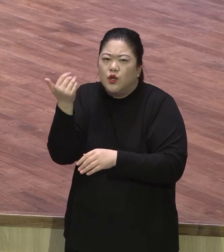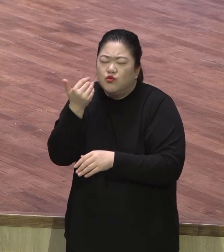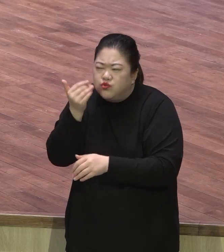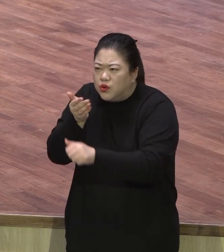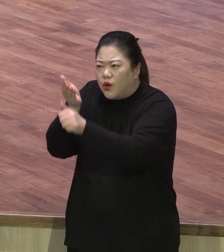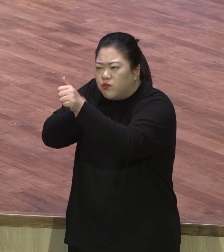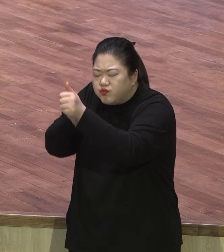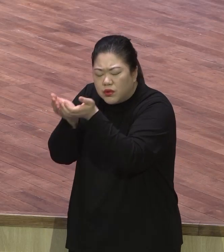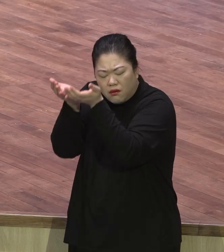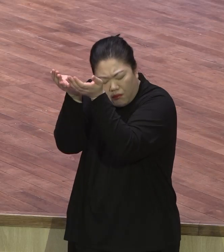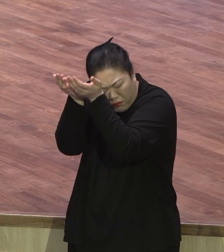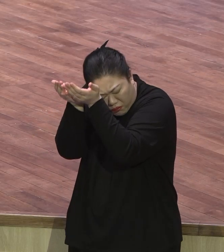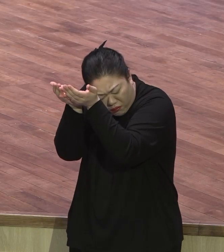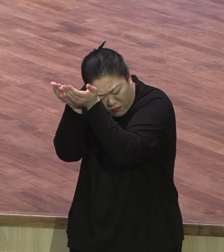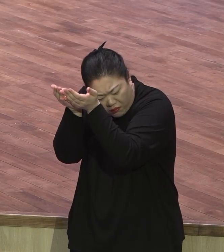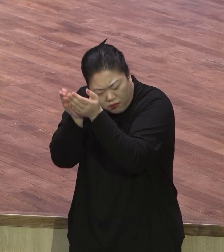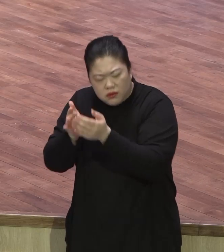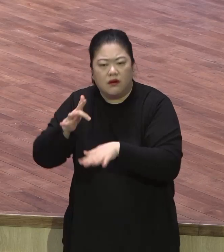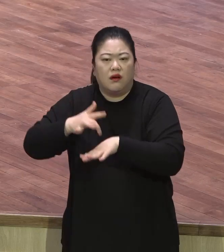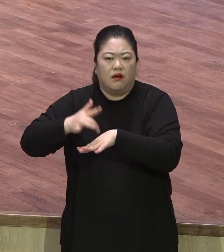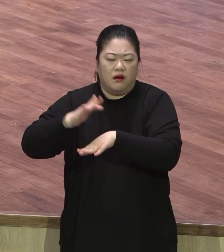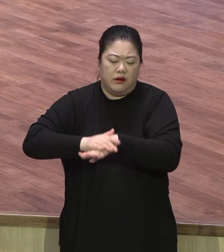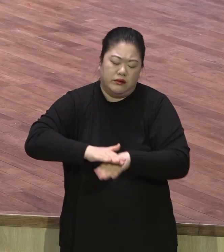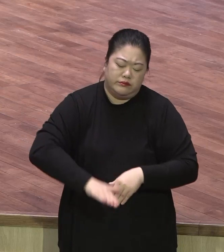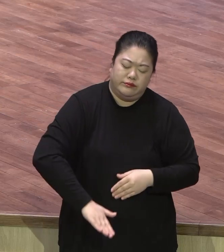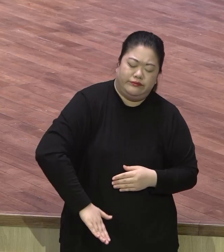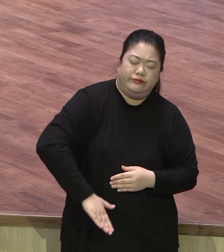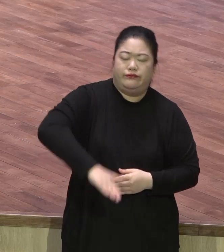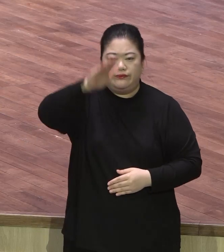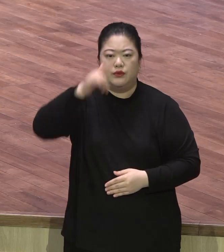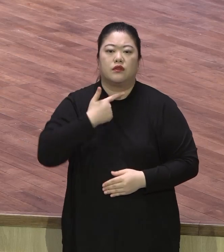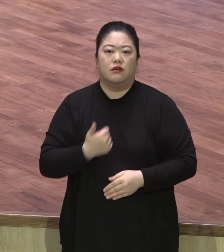아무 능력 없는 노예 얻어먹는 체질